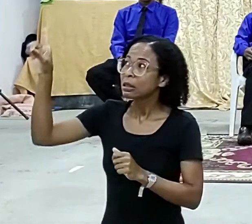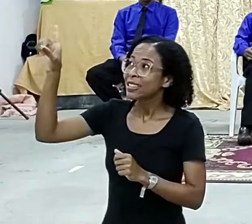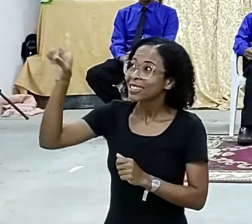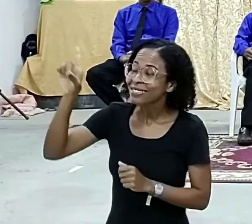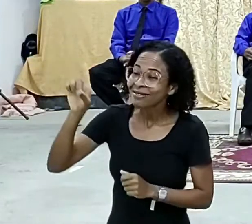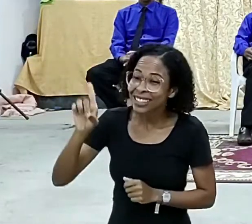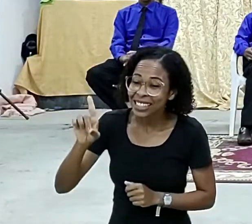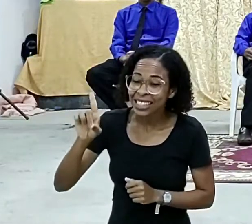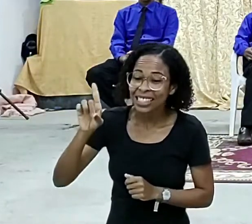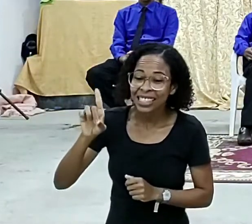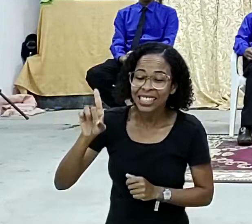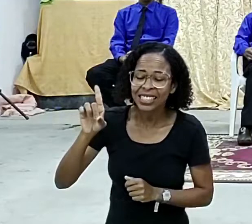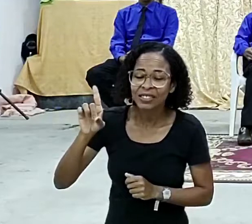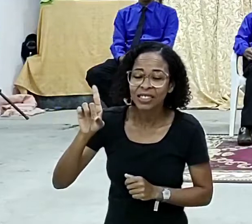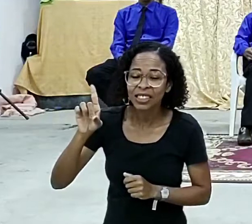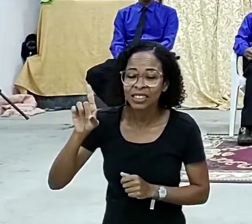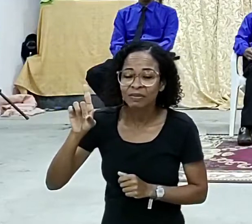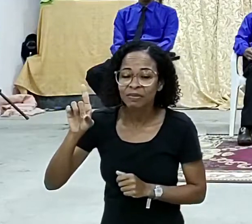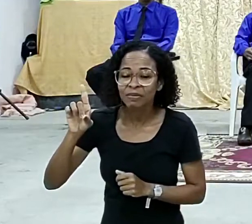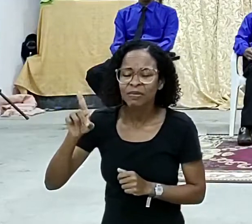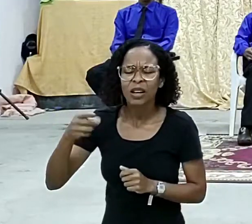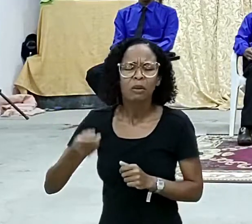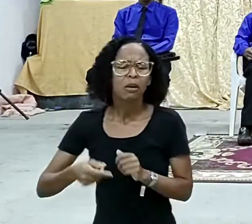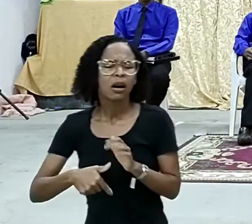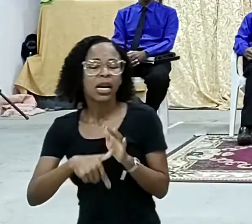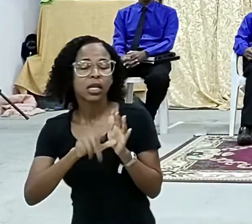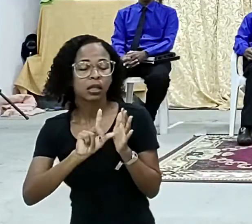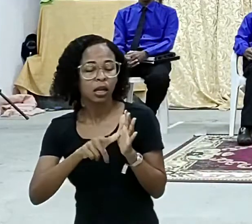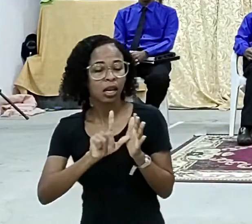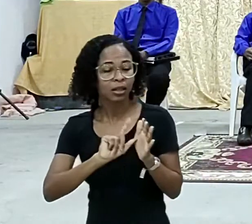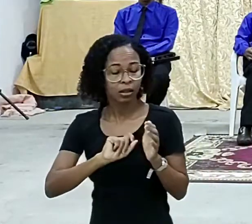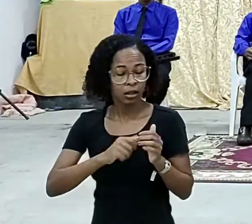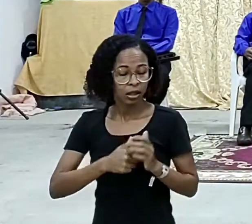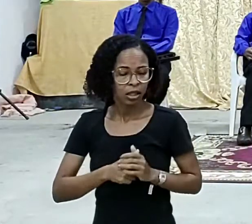ele antes ele ressuscitou